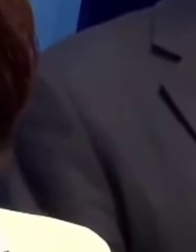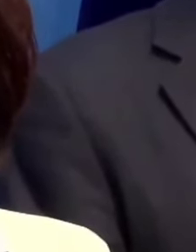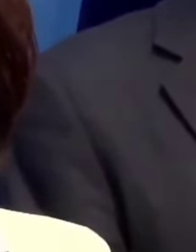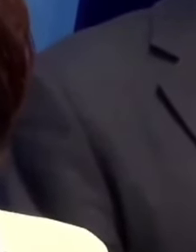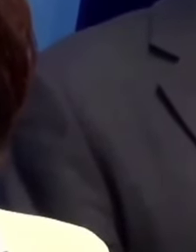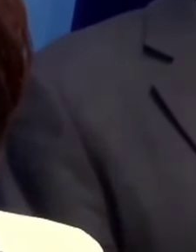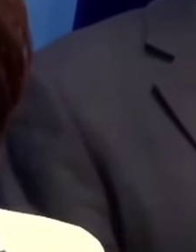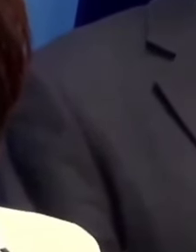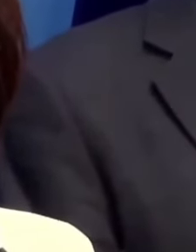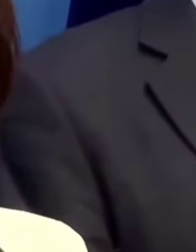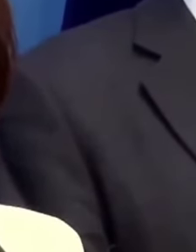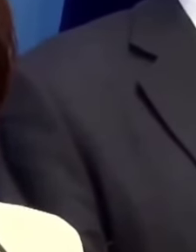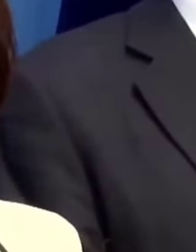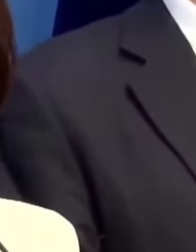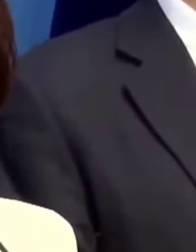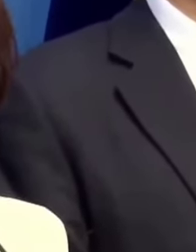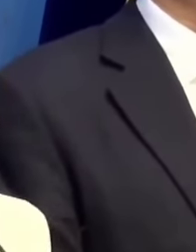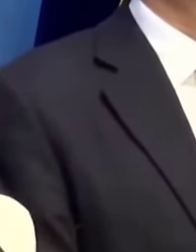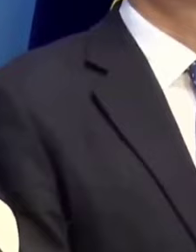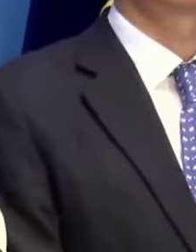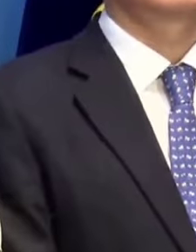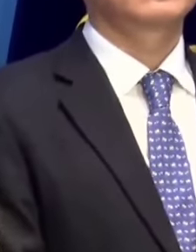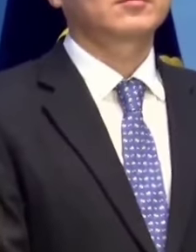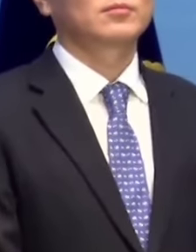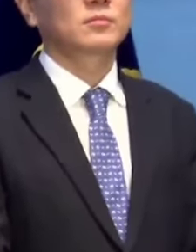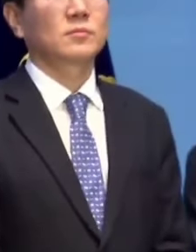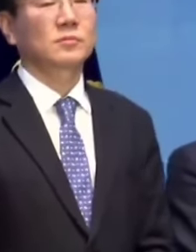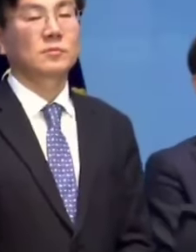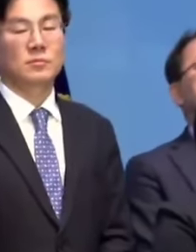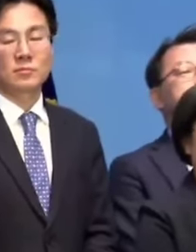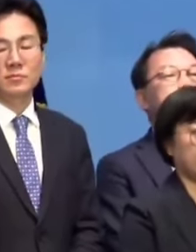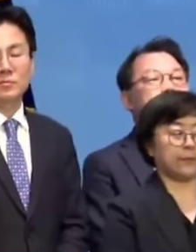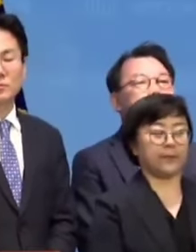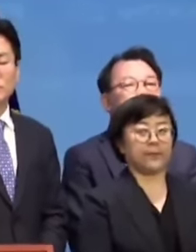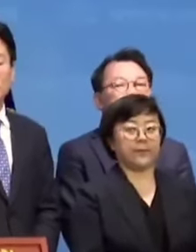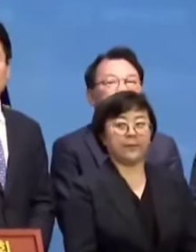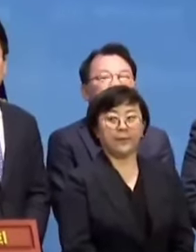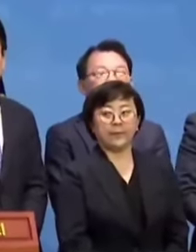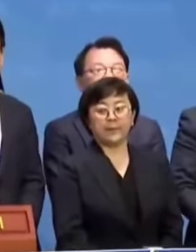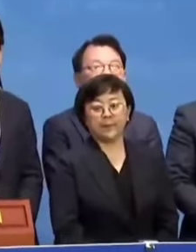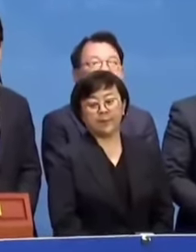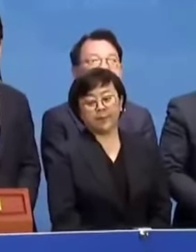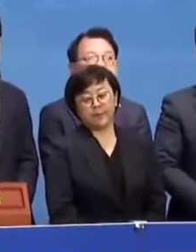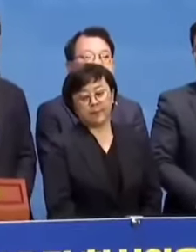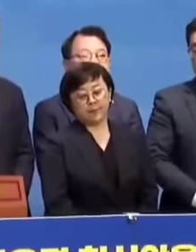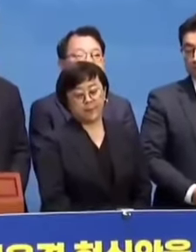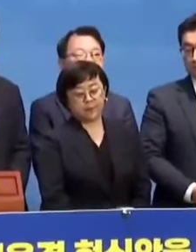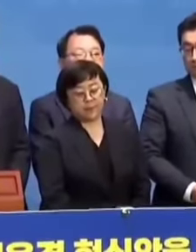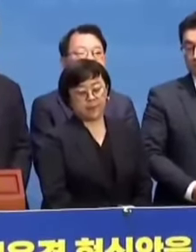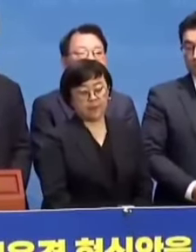오성규 대표님 오셨습니다. 네. 그리고 그